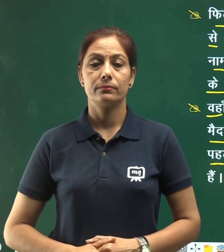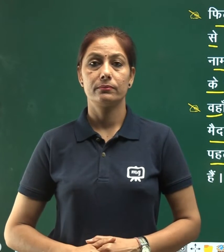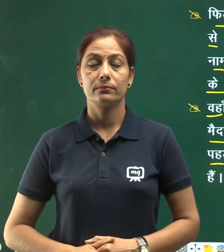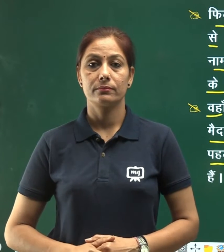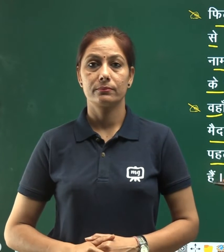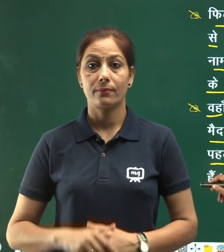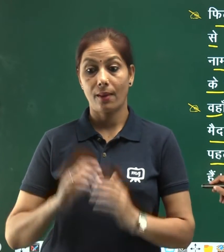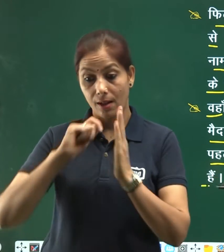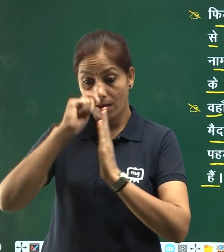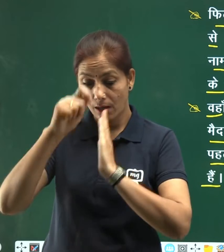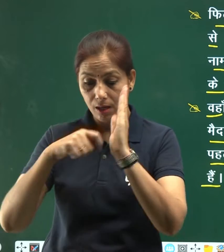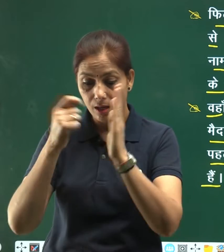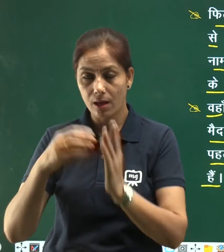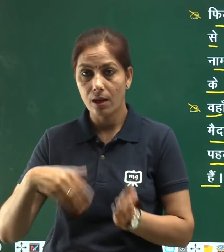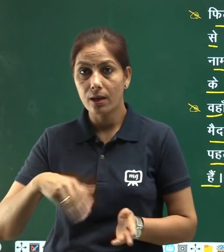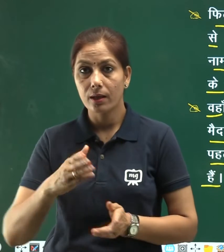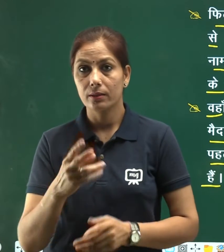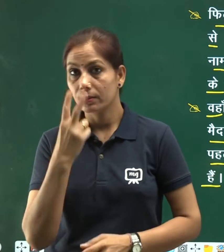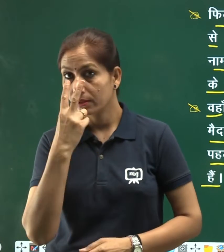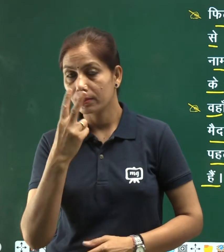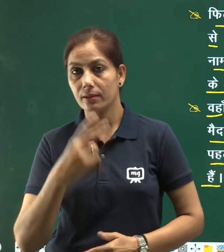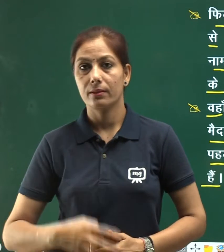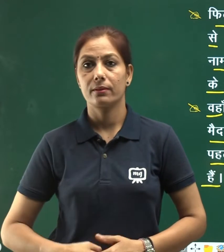रेलगाड़ी देखते हैं।